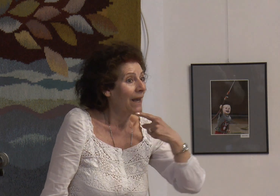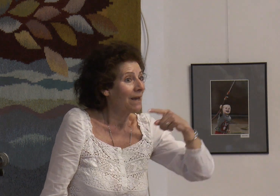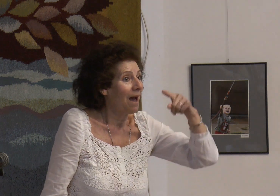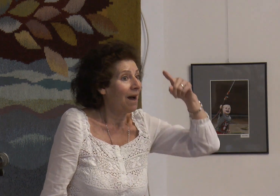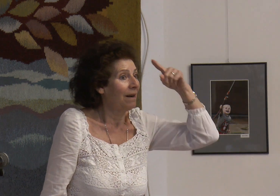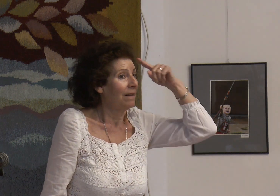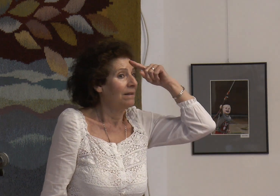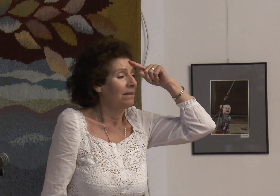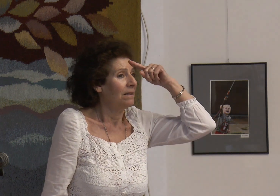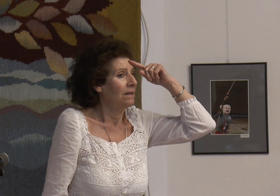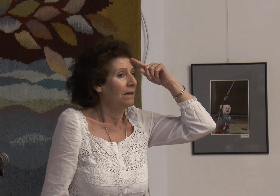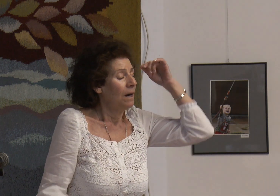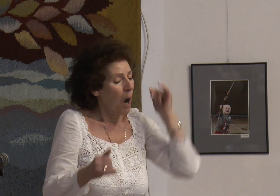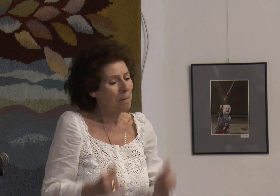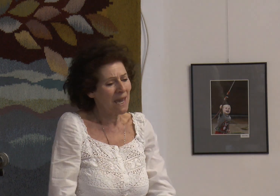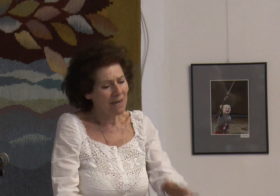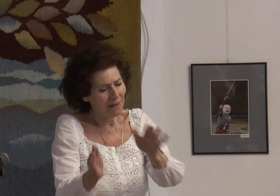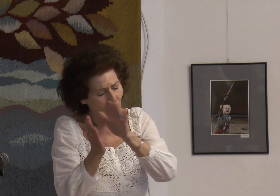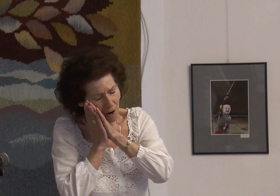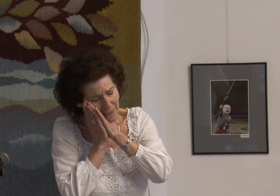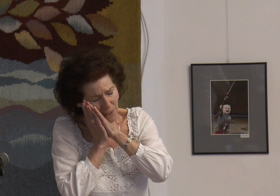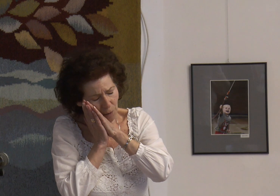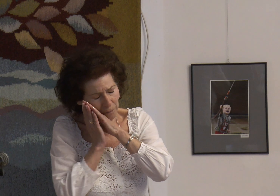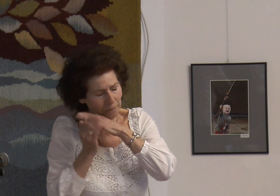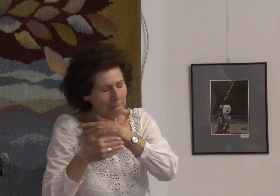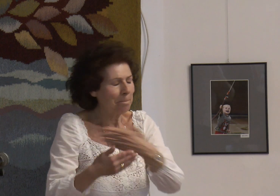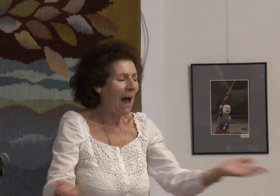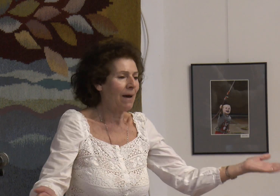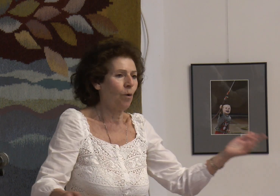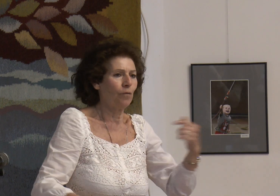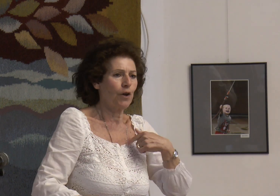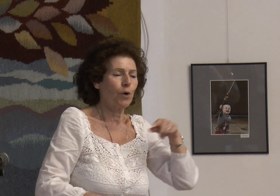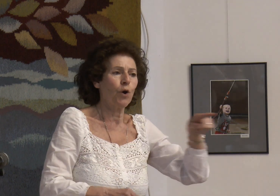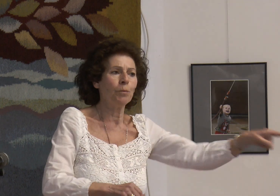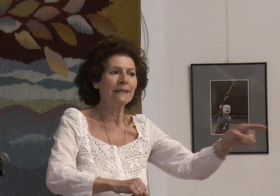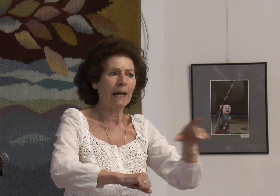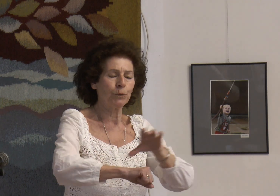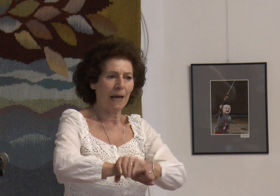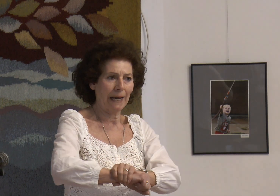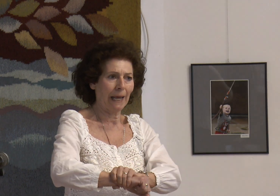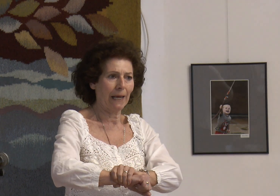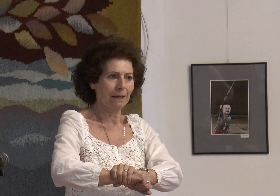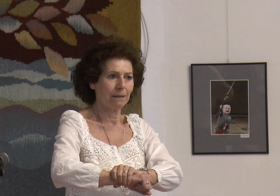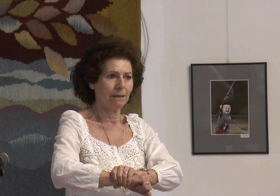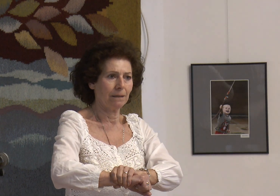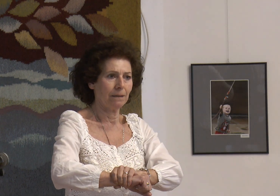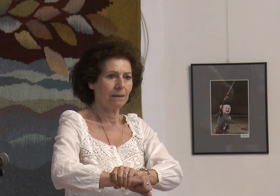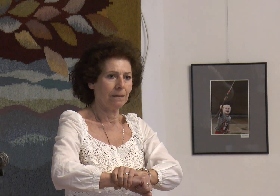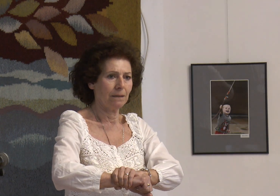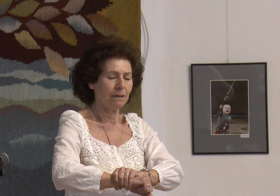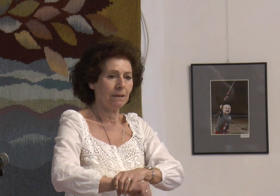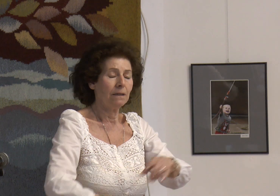meglátogat éjjel. A mélyen alszom, párhúzhatok ön mindenütt elő.